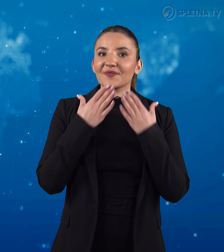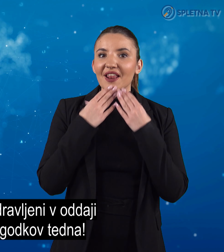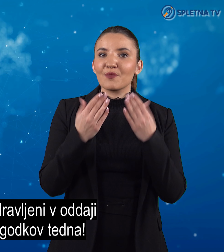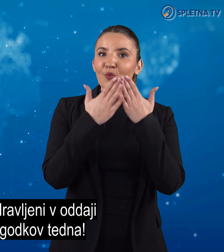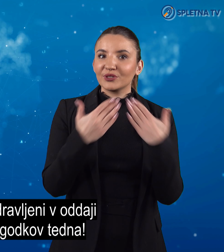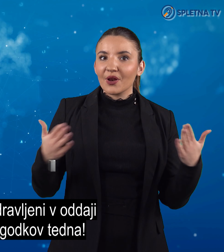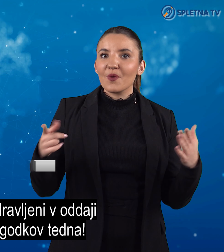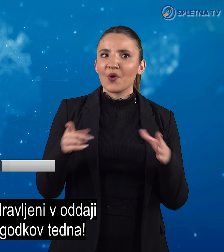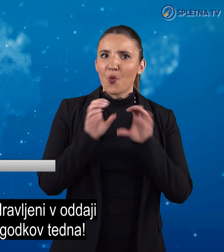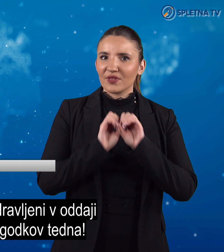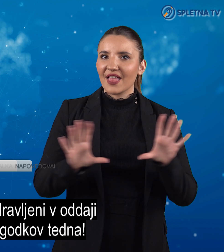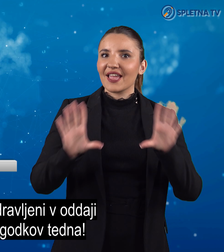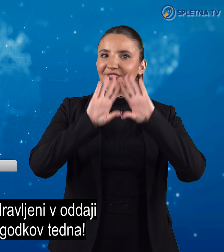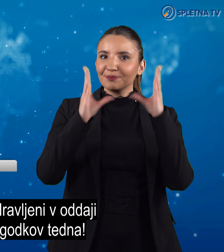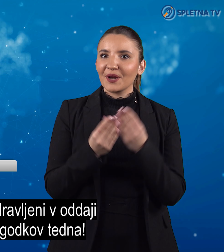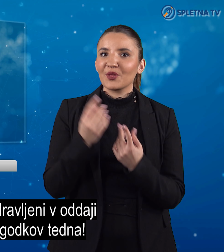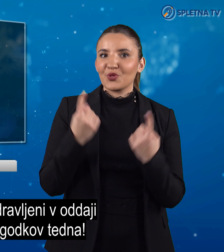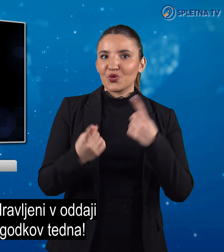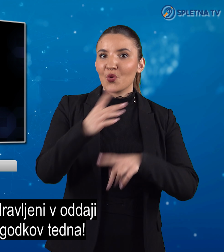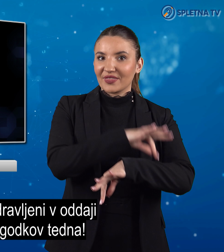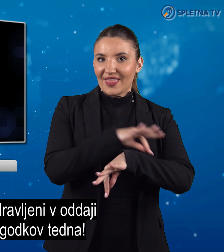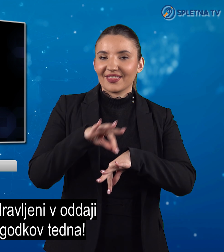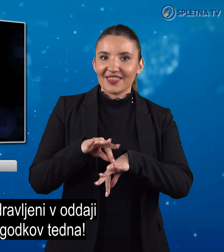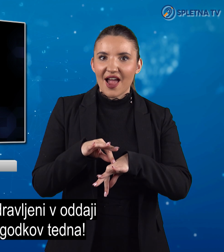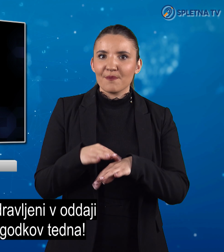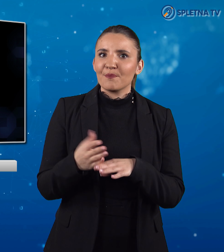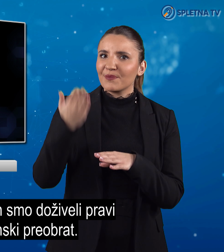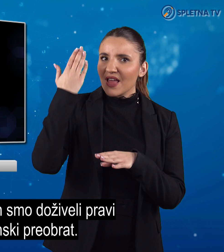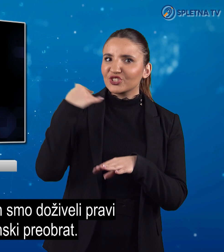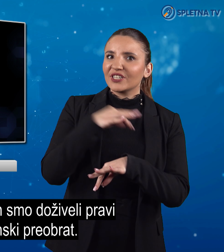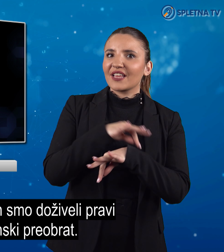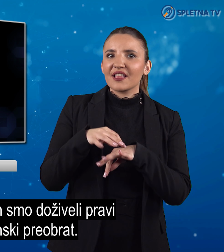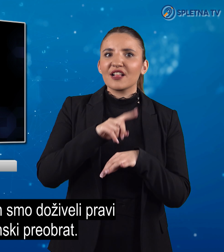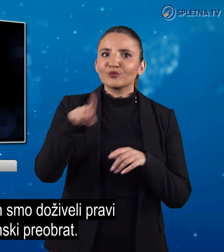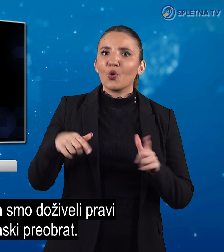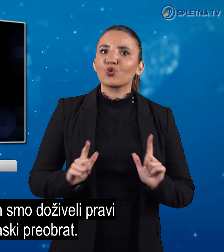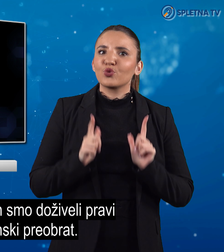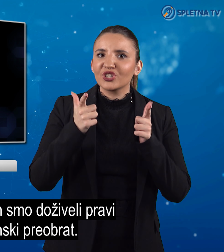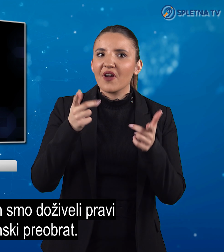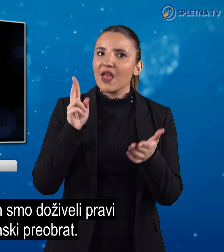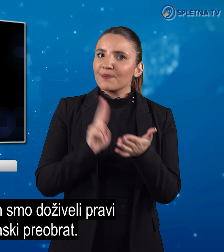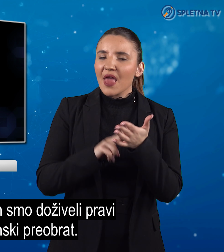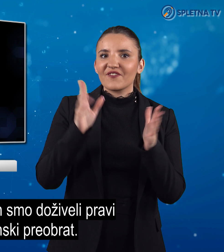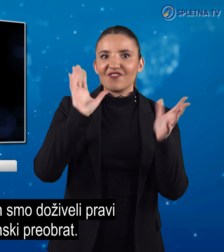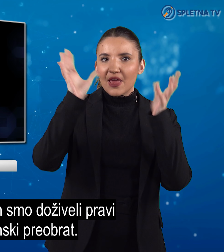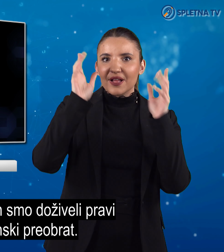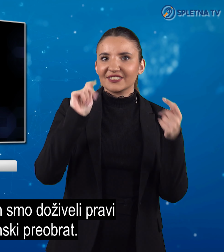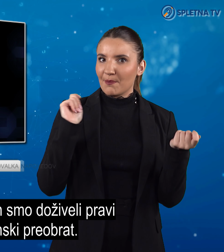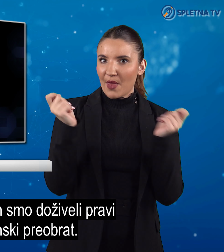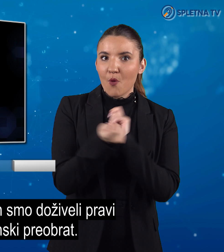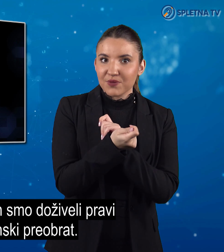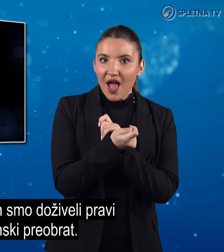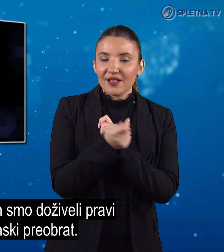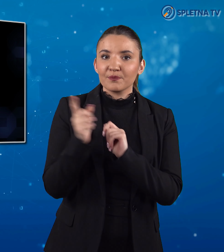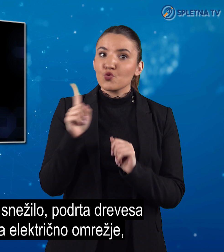Lepo pozdravljeni v oddaji Splet dogodkov tedna. Prejšnji teden smo doživeli pravi vremenski preobrat. V